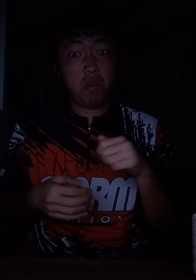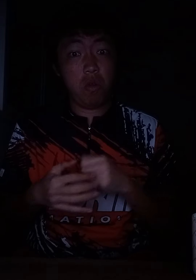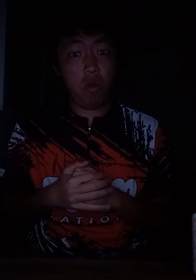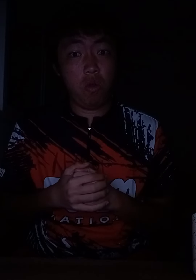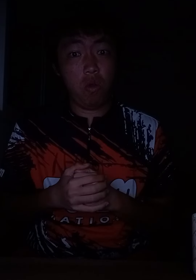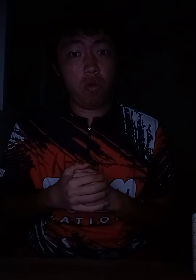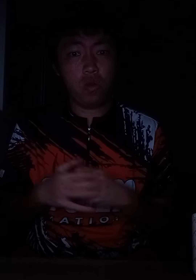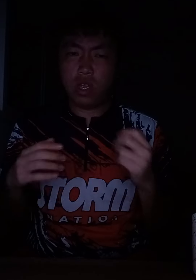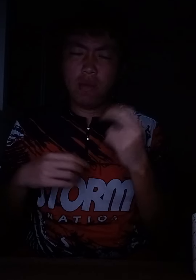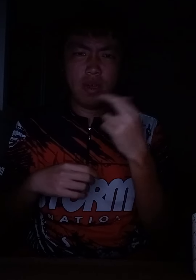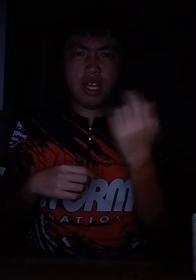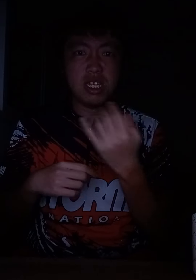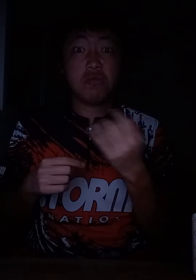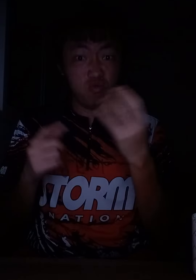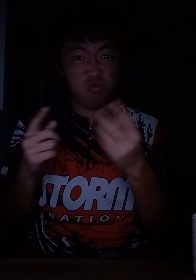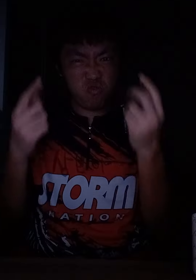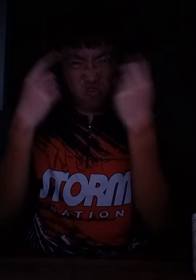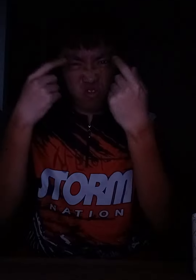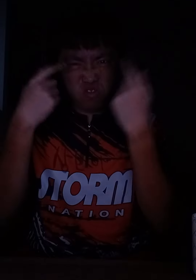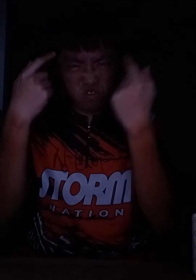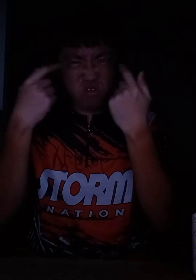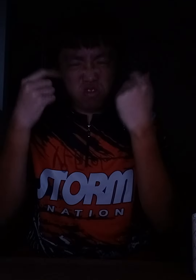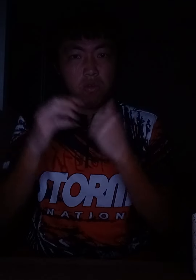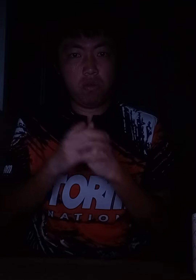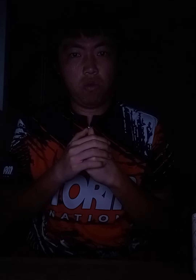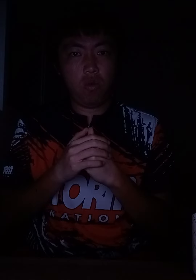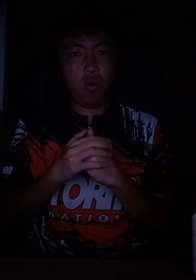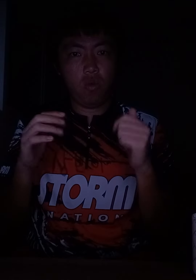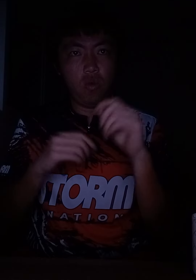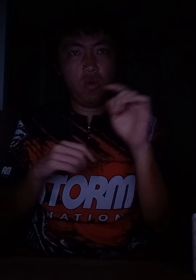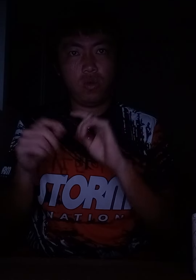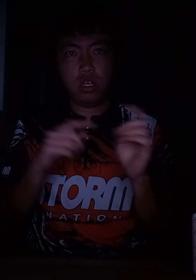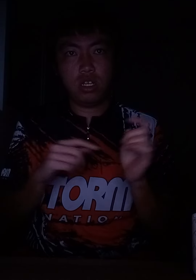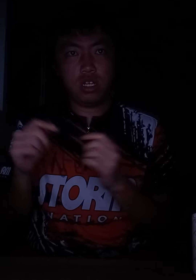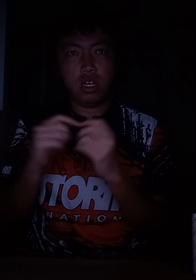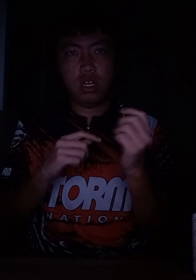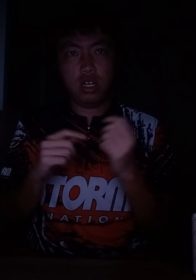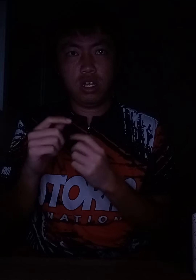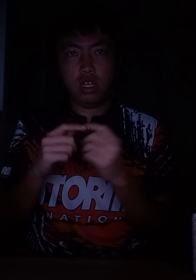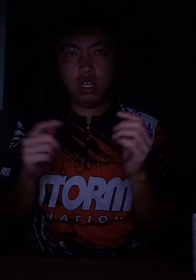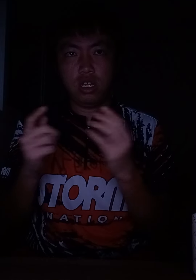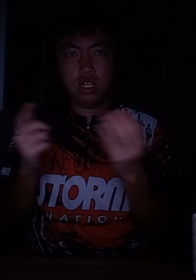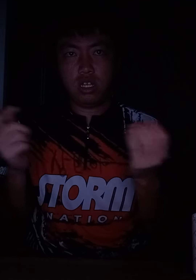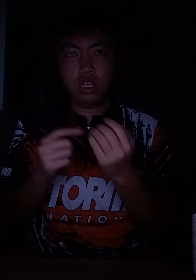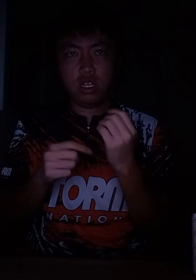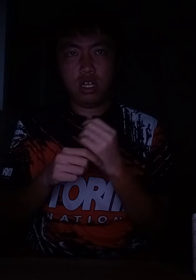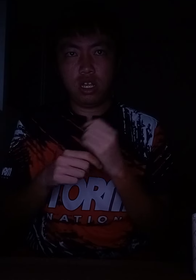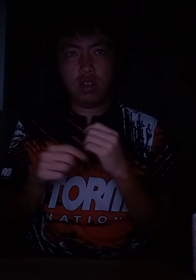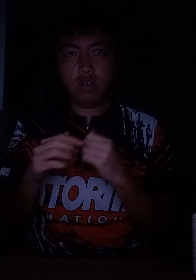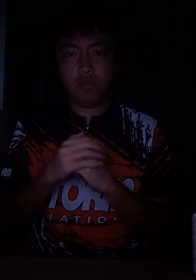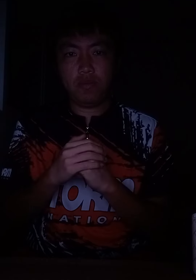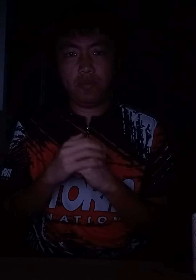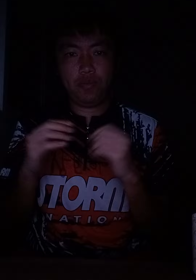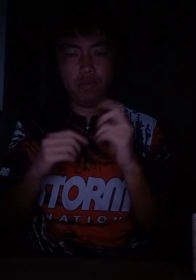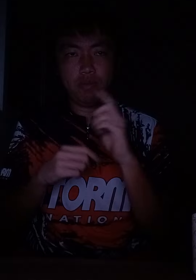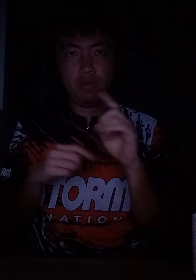저 남성한테도 분통이 터지지만요, 코레일 측의 조치가 납득이 안 된다는 그런 분위기입니다. 한번